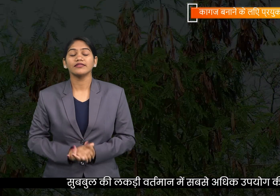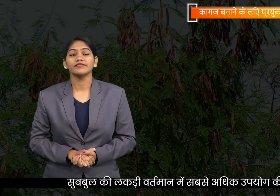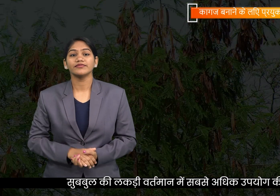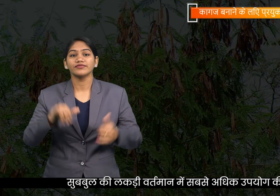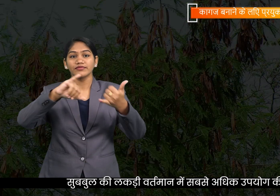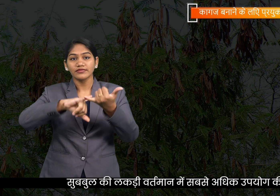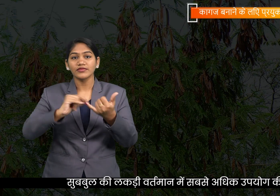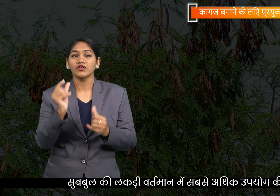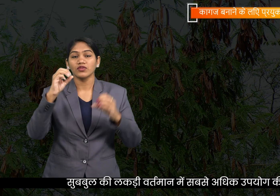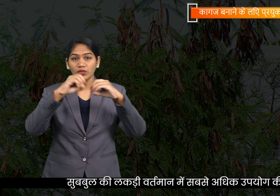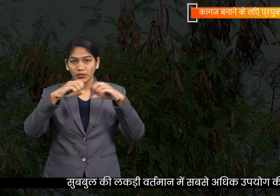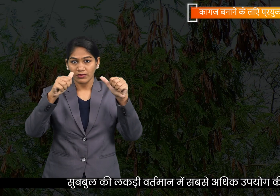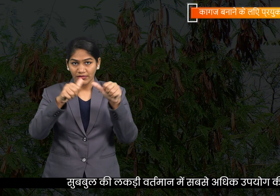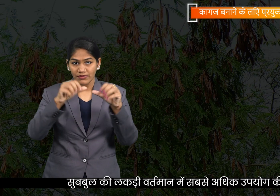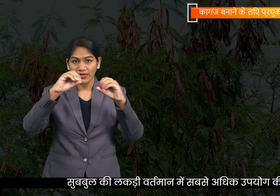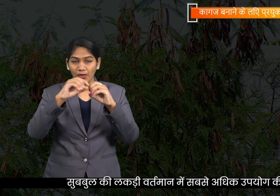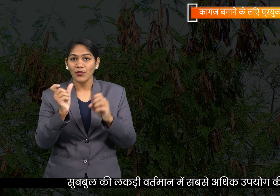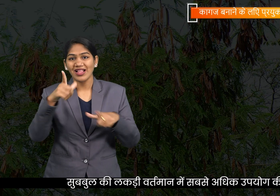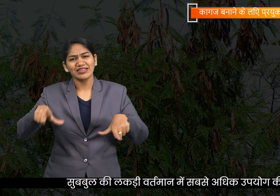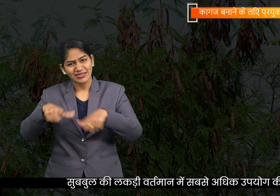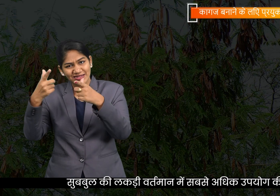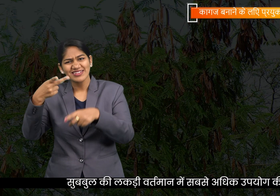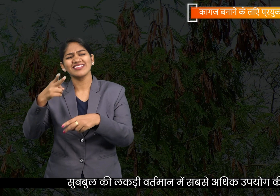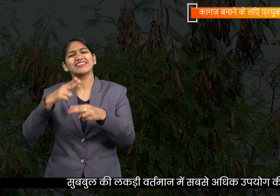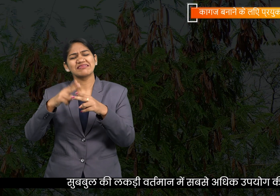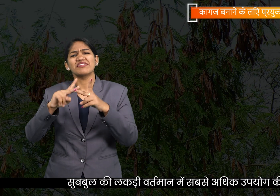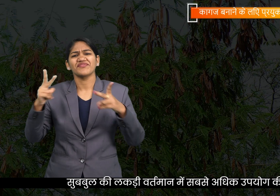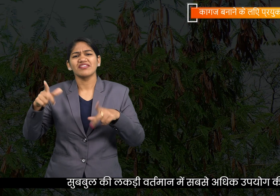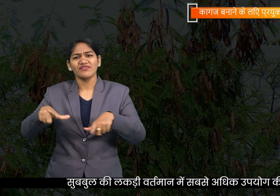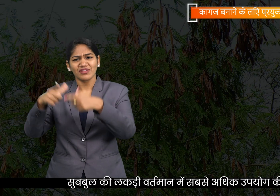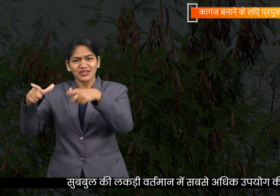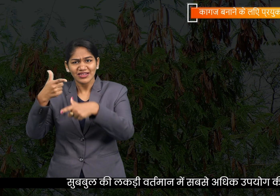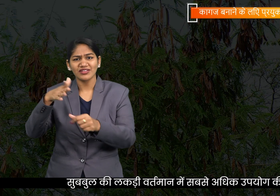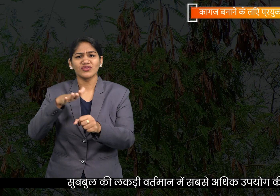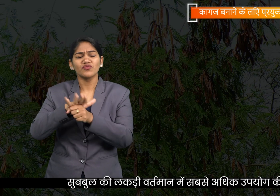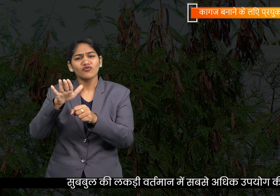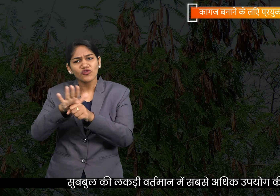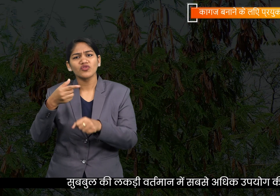सूप-बबूल की लकड़ी वर्तमान में सबसे अधिक उपयोग की जाती है।